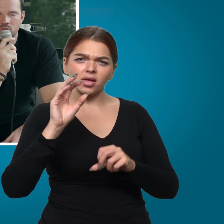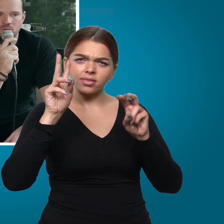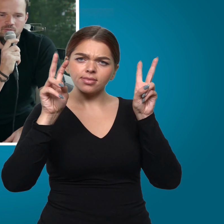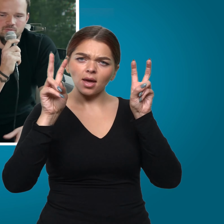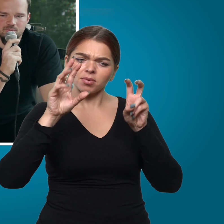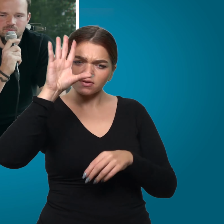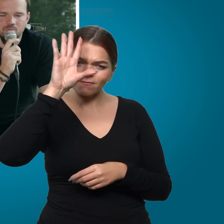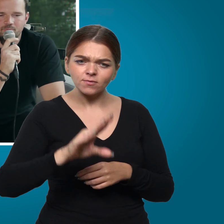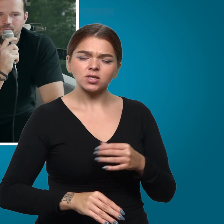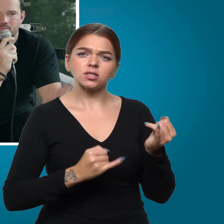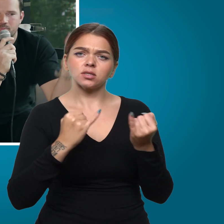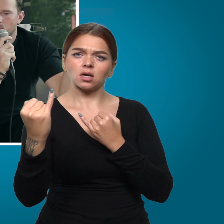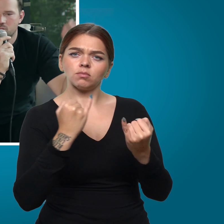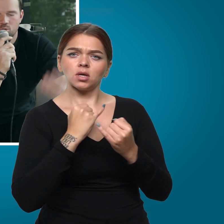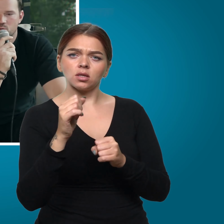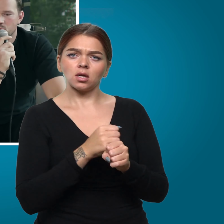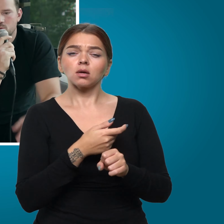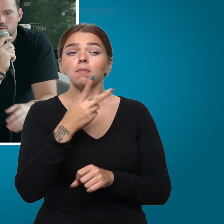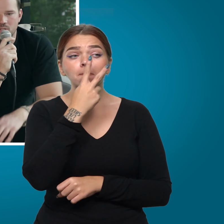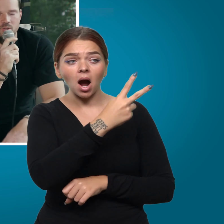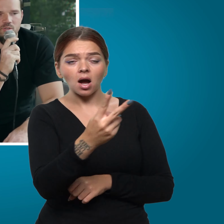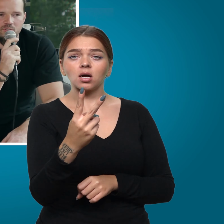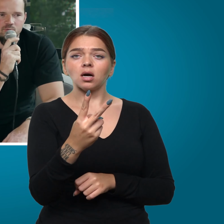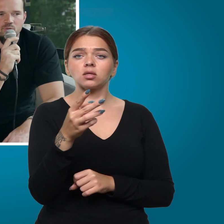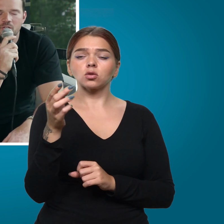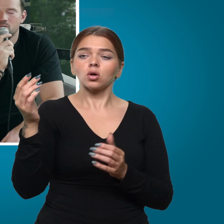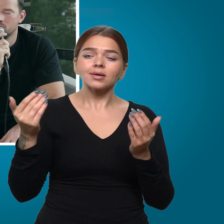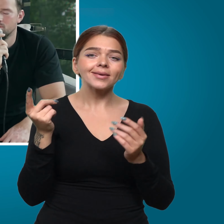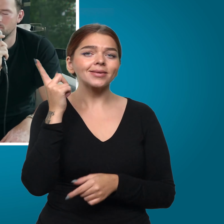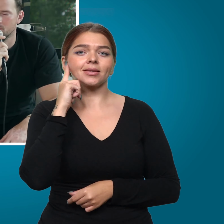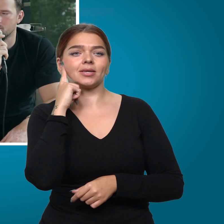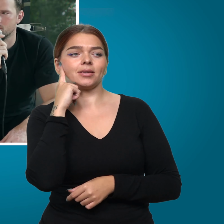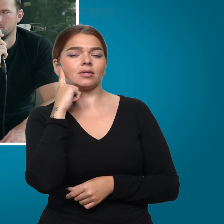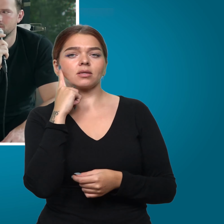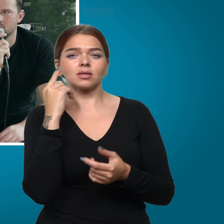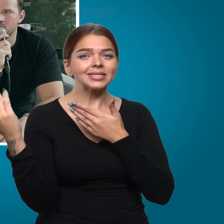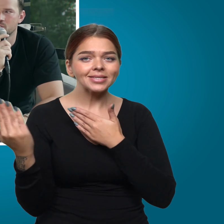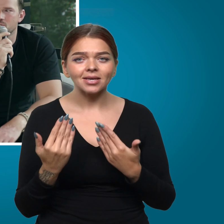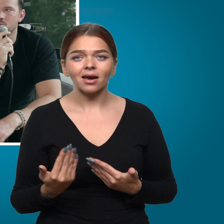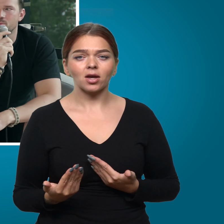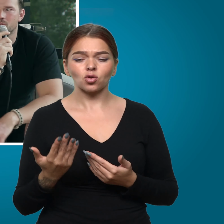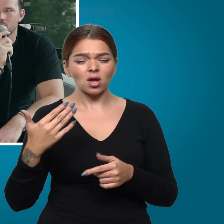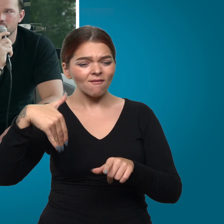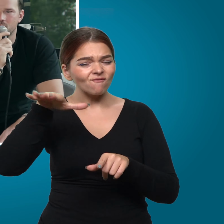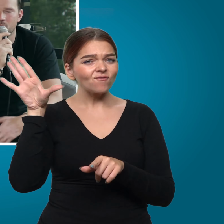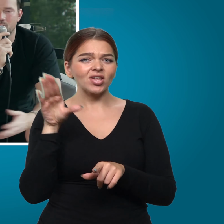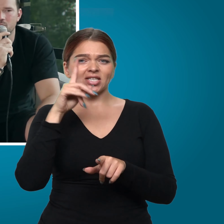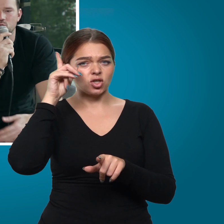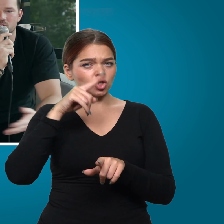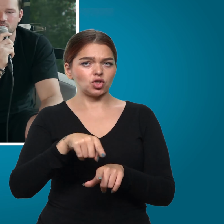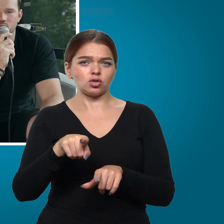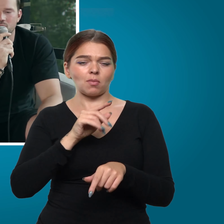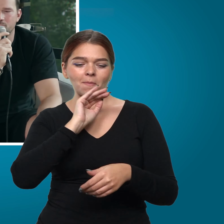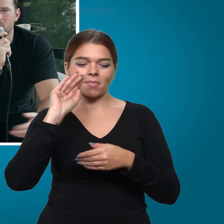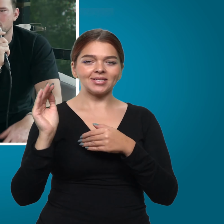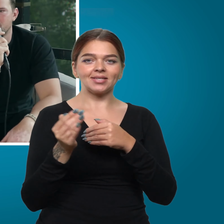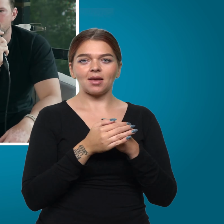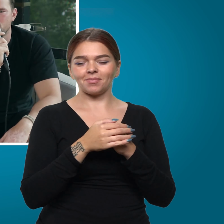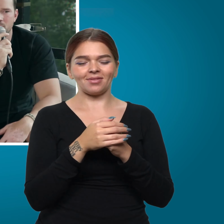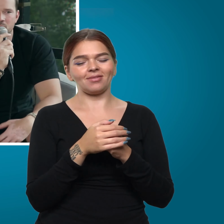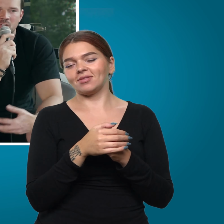mato, portalus naujienų skaito, tai tu nieko nuo jų nepaslėpsi. Čia yra visiškas apsimetimas, kad galvojam, kad jie kažko nežino, apie